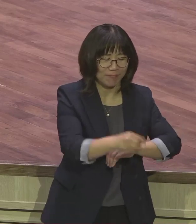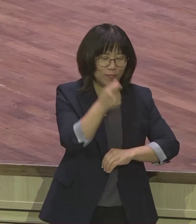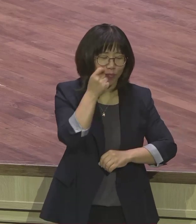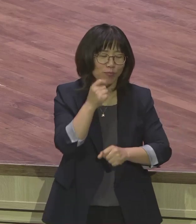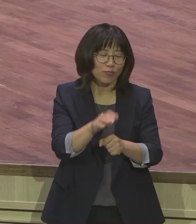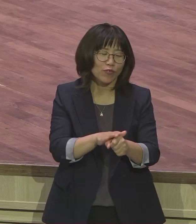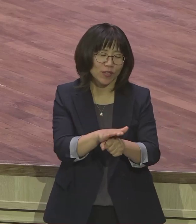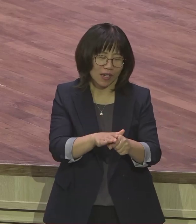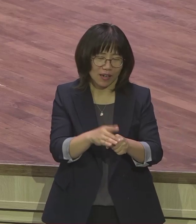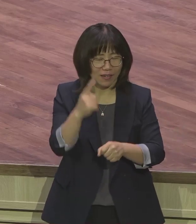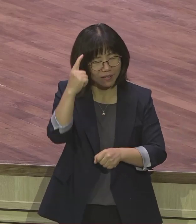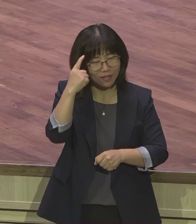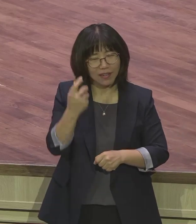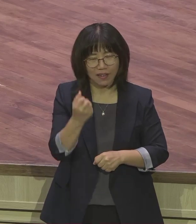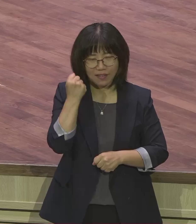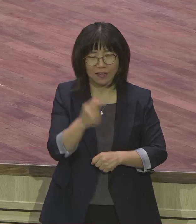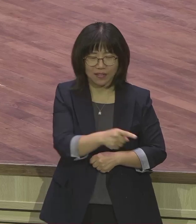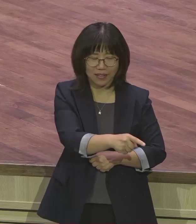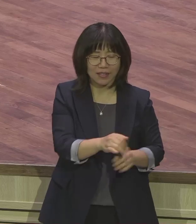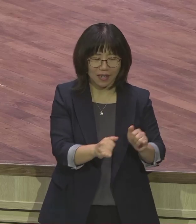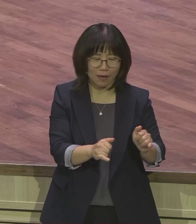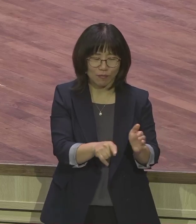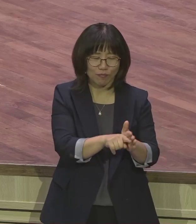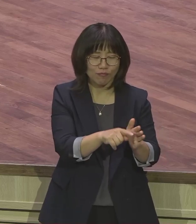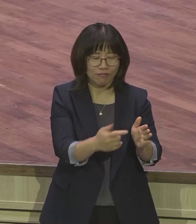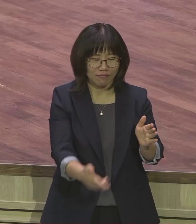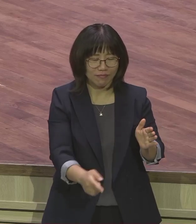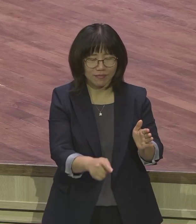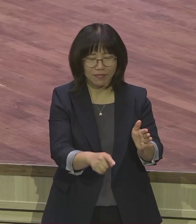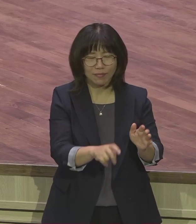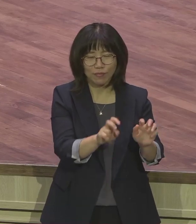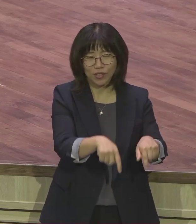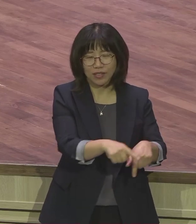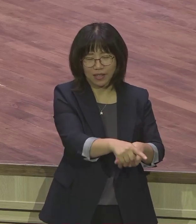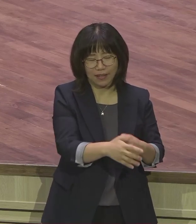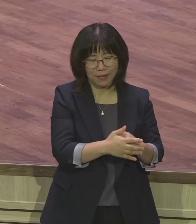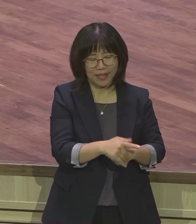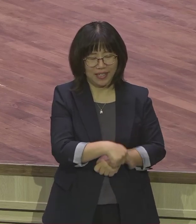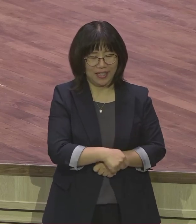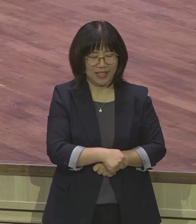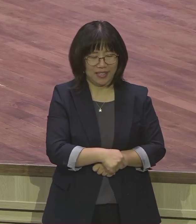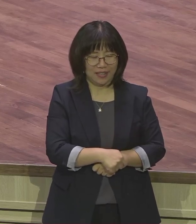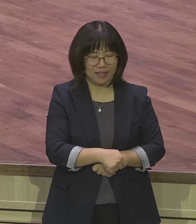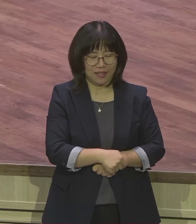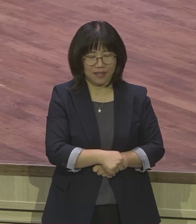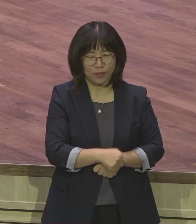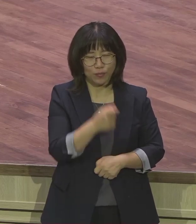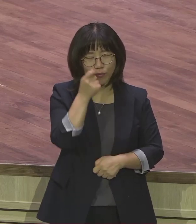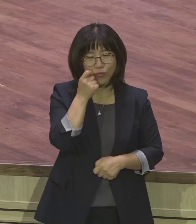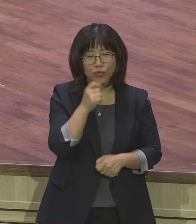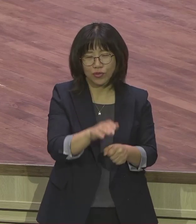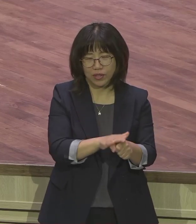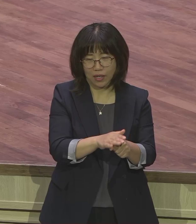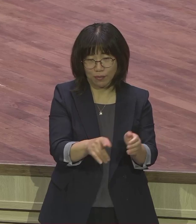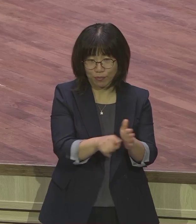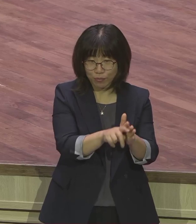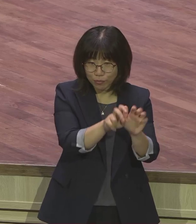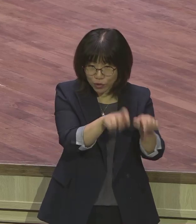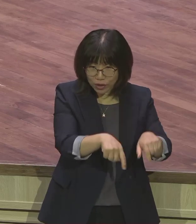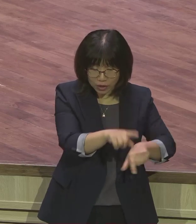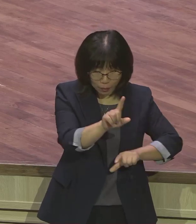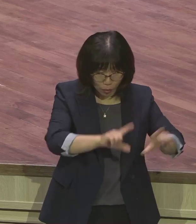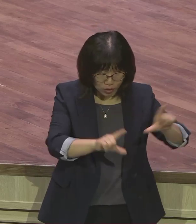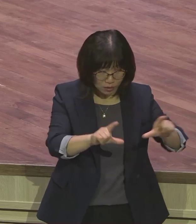못쓰는다 말하면 불상해 보라고 아무것도 없어요 뻥이야 뻥 불신자들은요 막